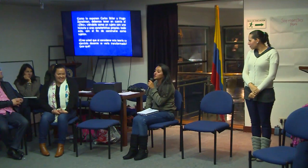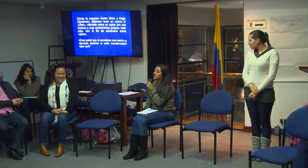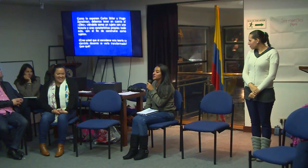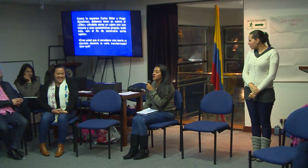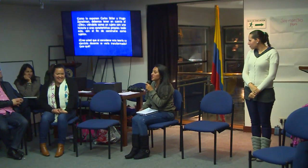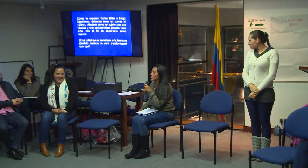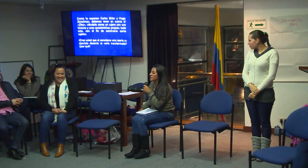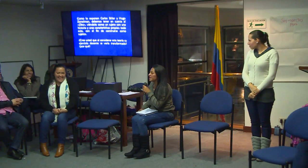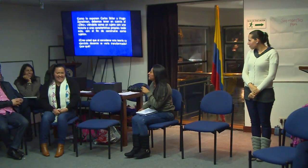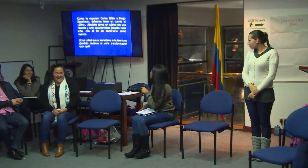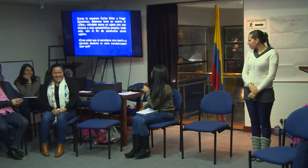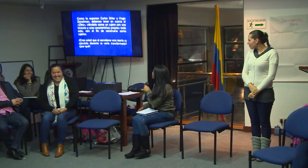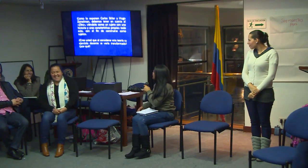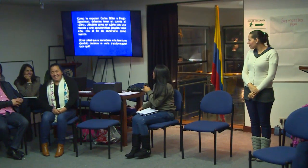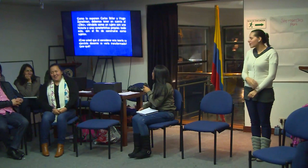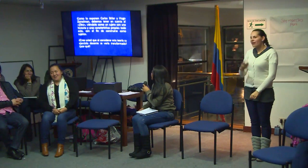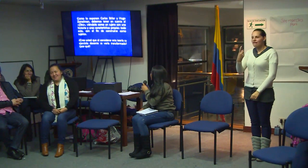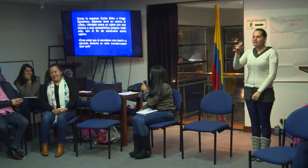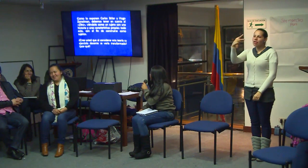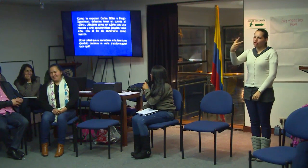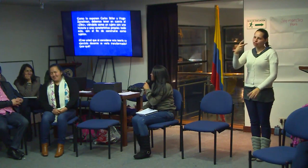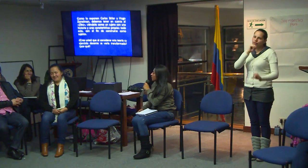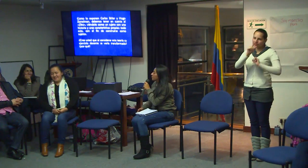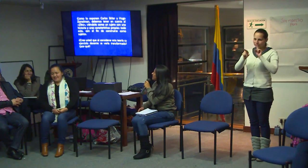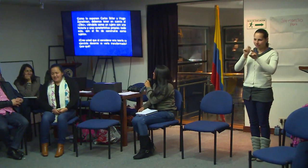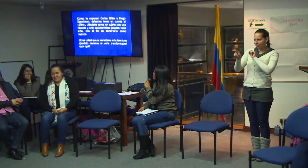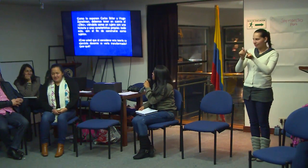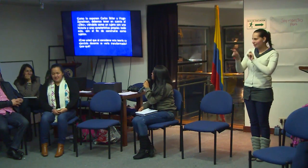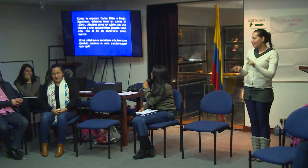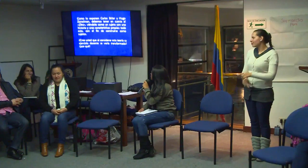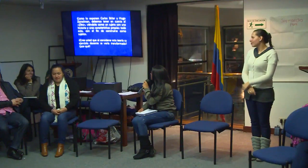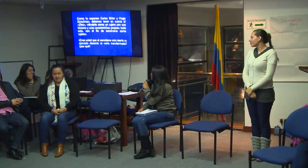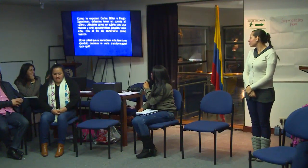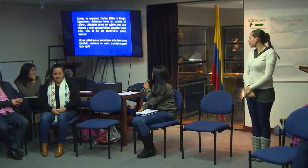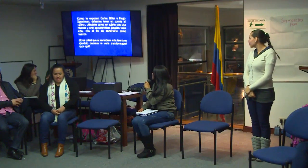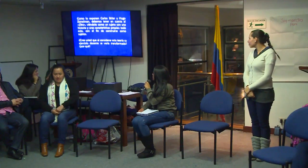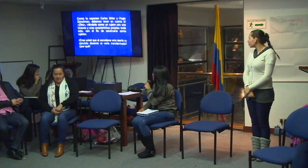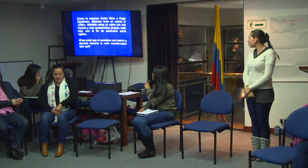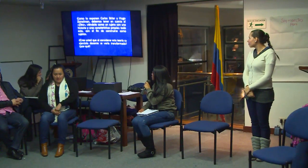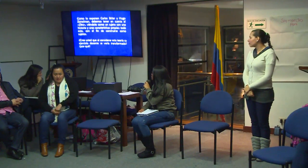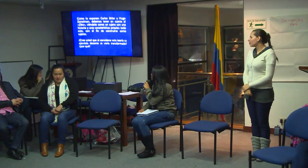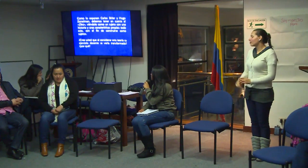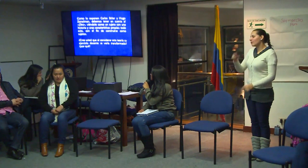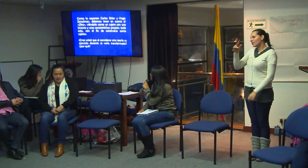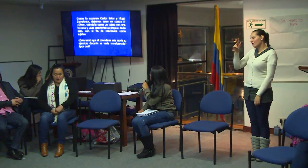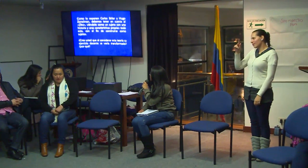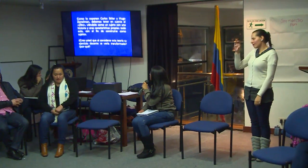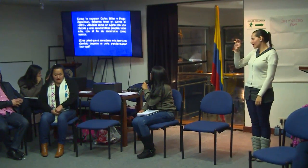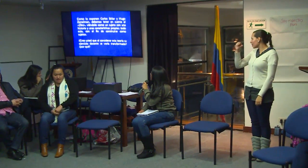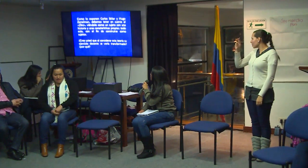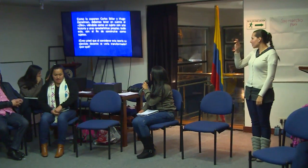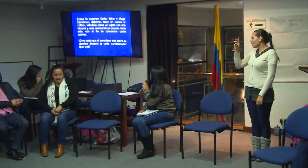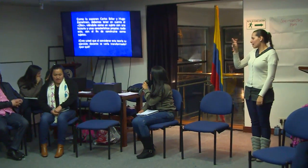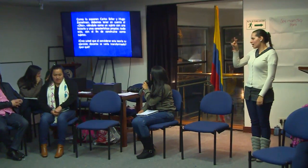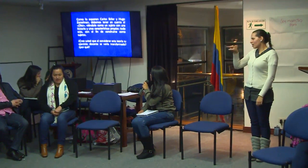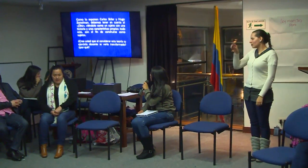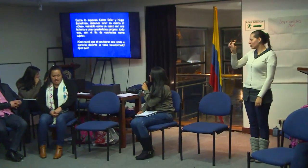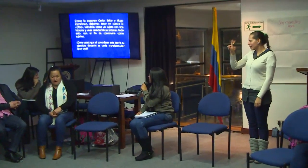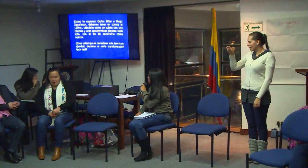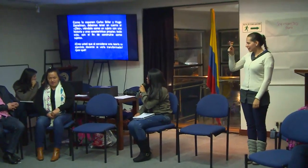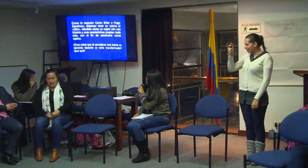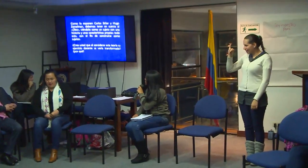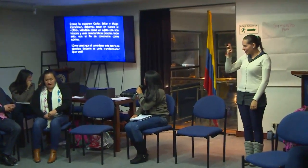Faltan dos, perdón, me equivoqué, perdón. Bueno, dice, como lo exponen Carlos Escliar y Hugo Semelman, debemos tener